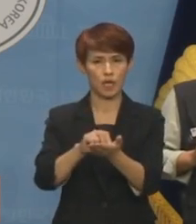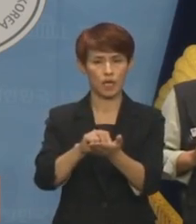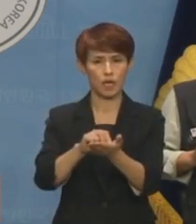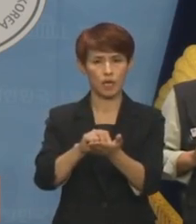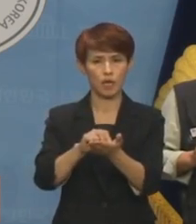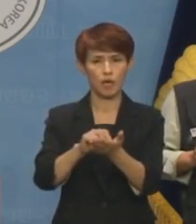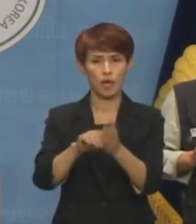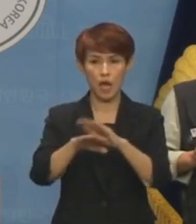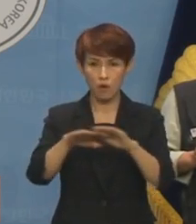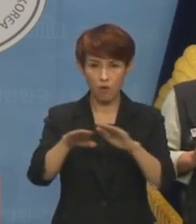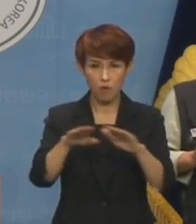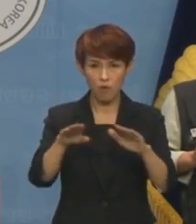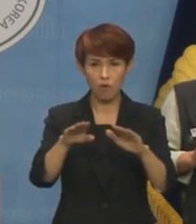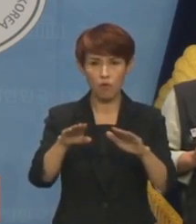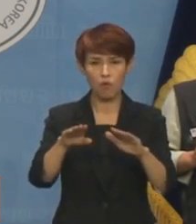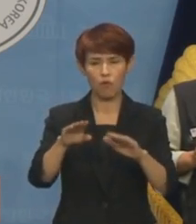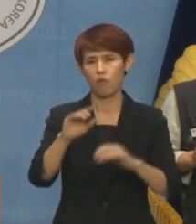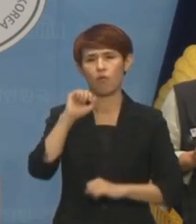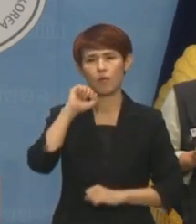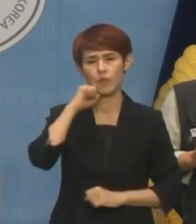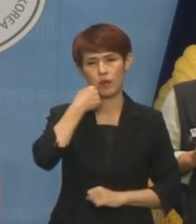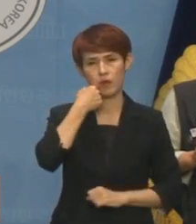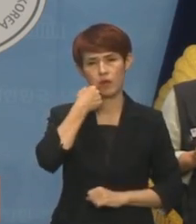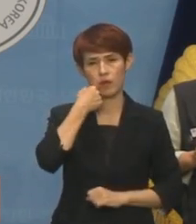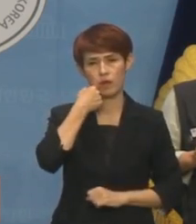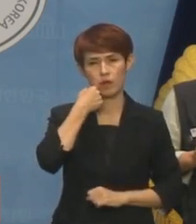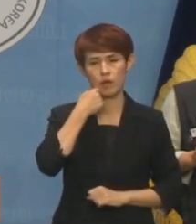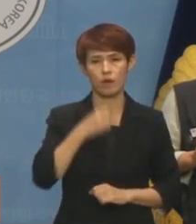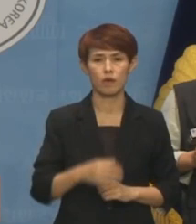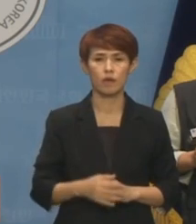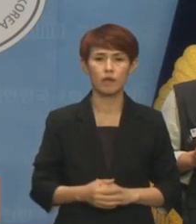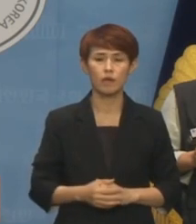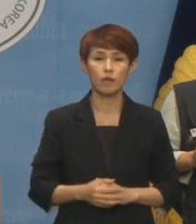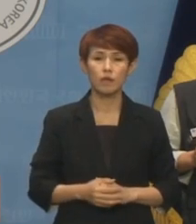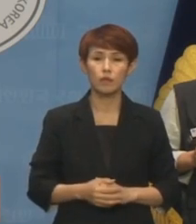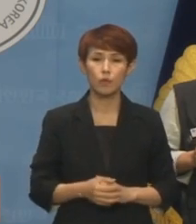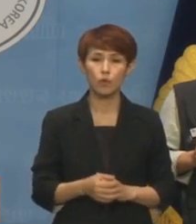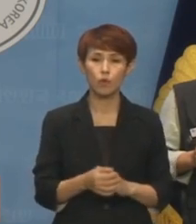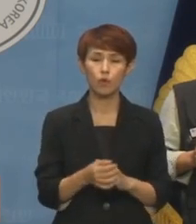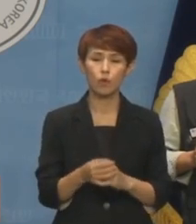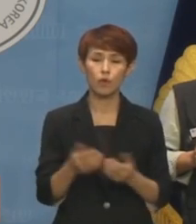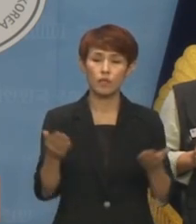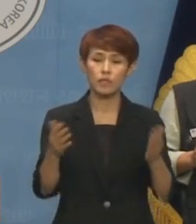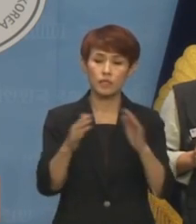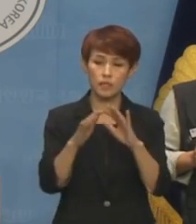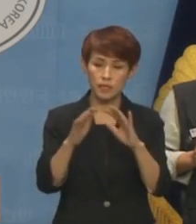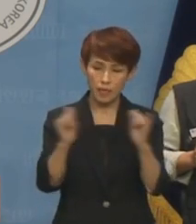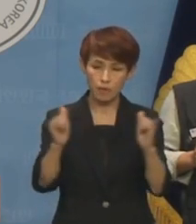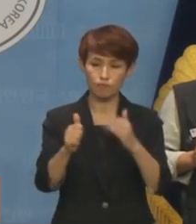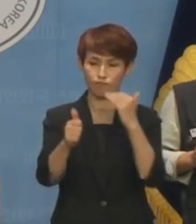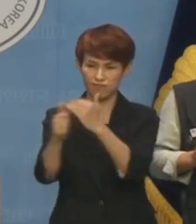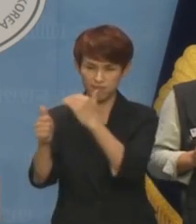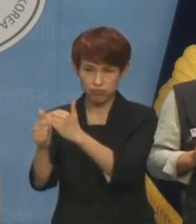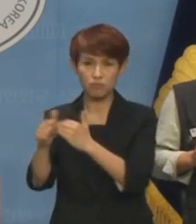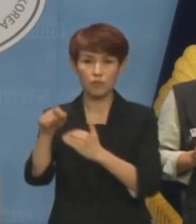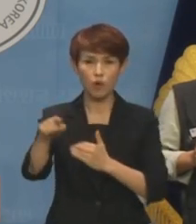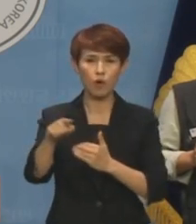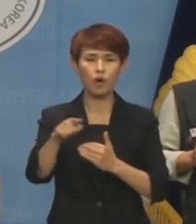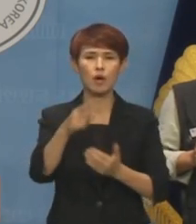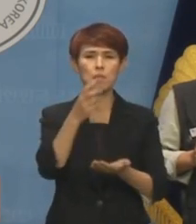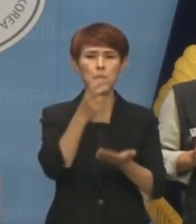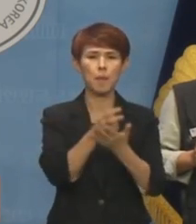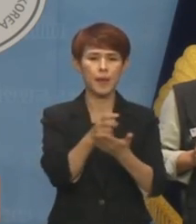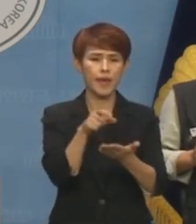대책 이상을 넘어서지 못해서는 사용자 지원 방안, 구조조정 지원 방안을 법률로 뒷받침한